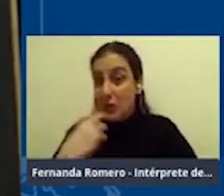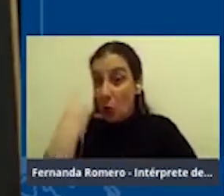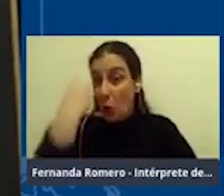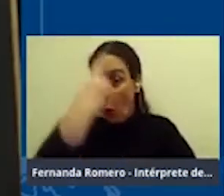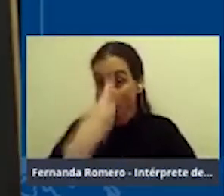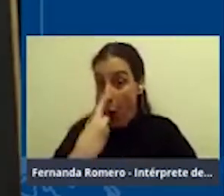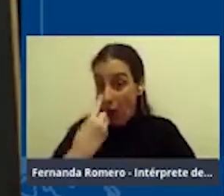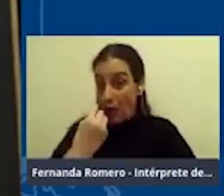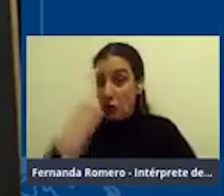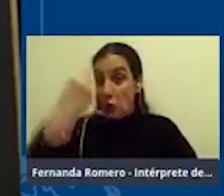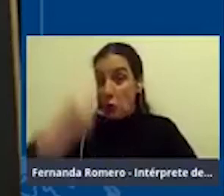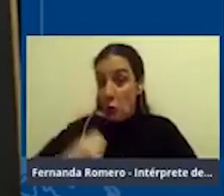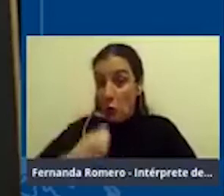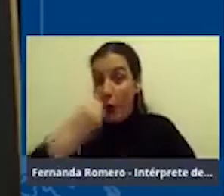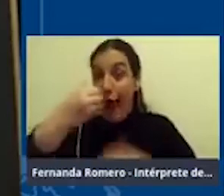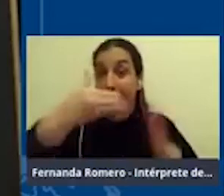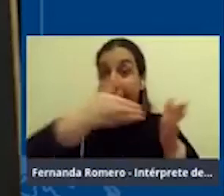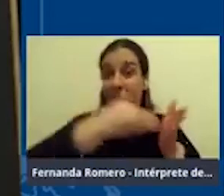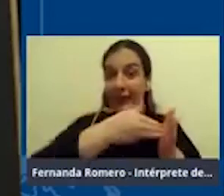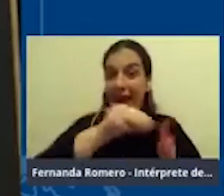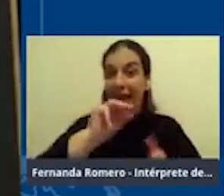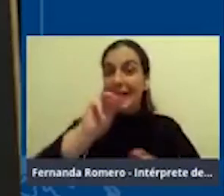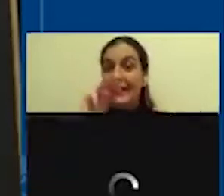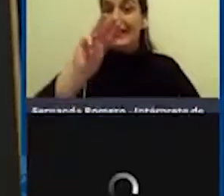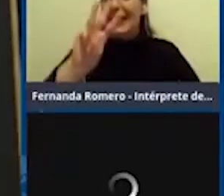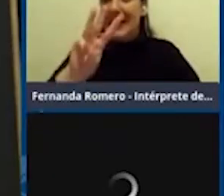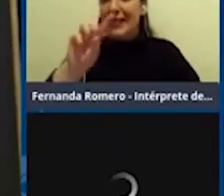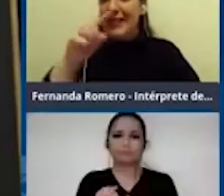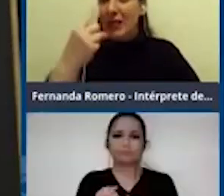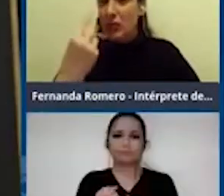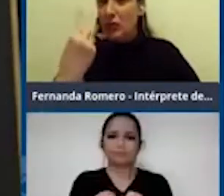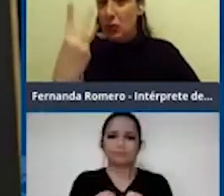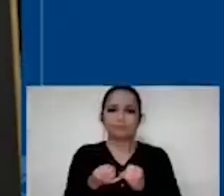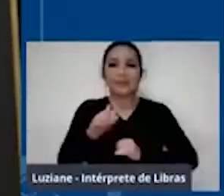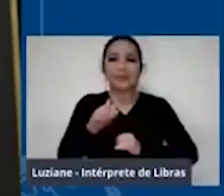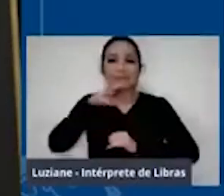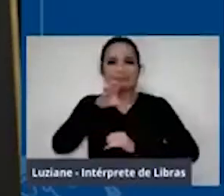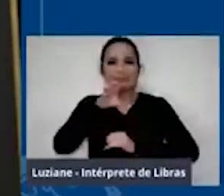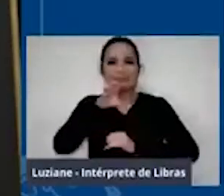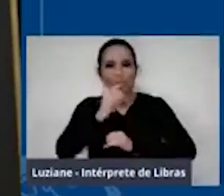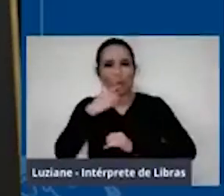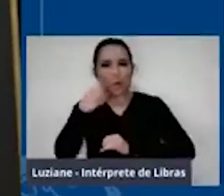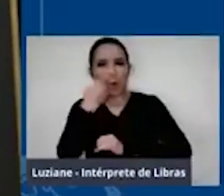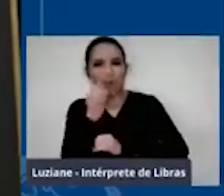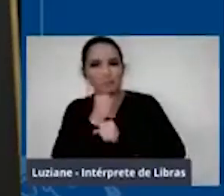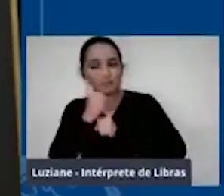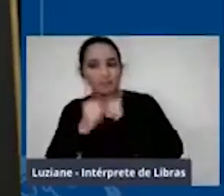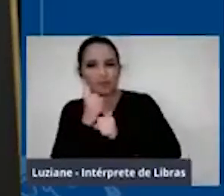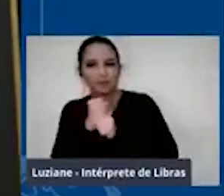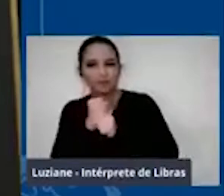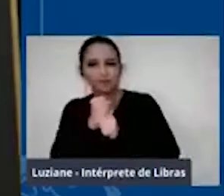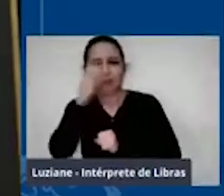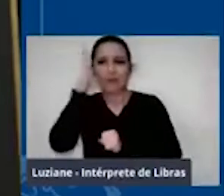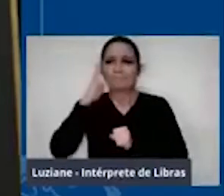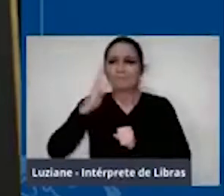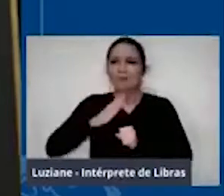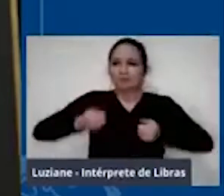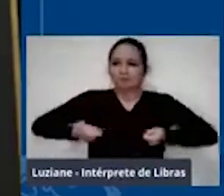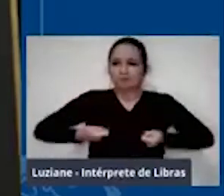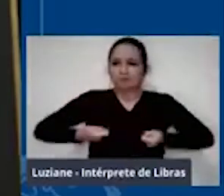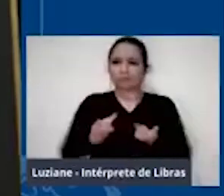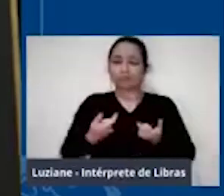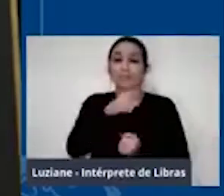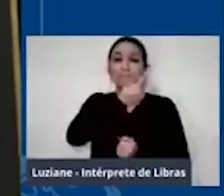ano a 312 horas ano. O Brasil gasta 1.500 horas